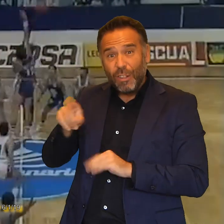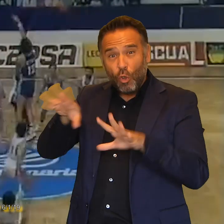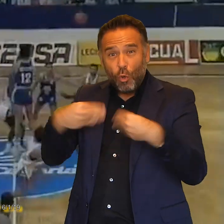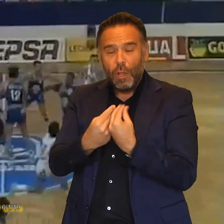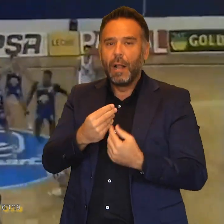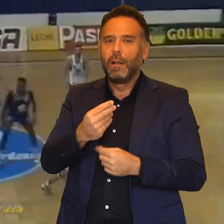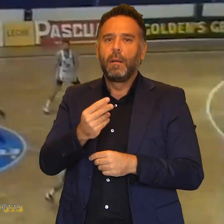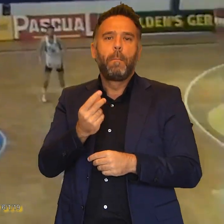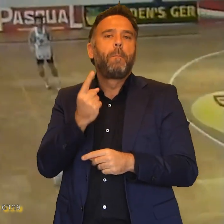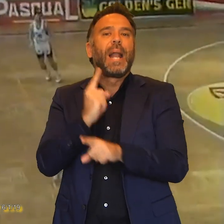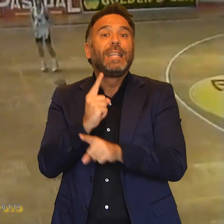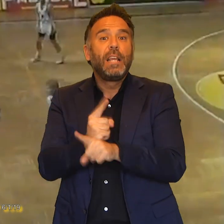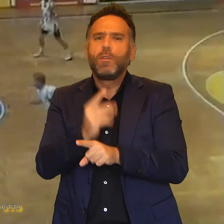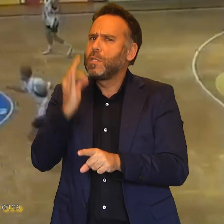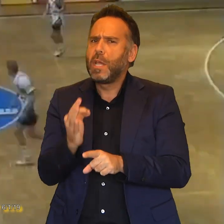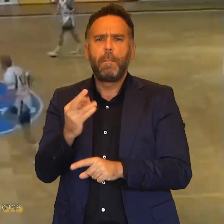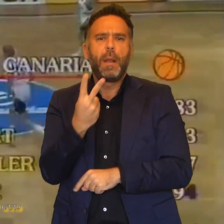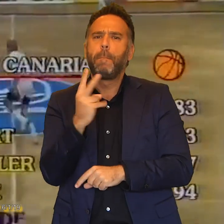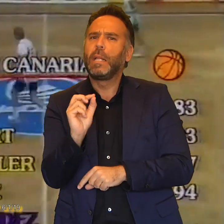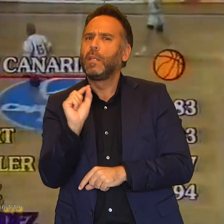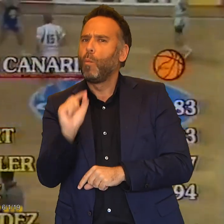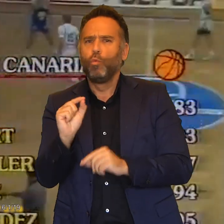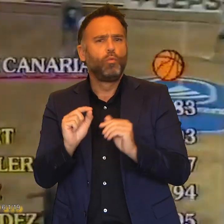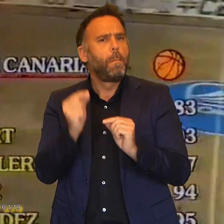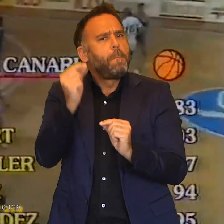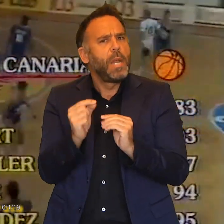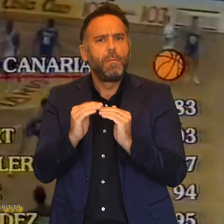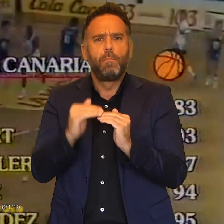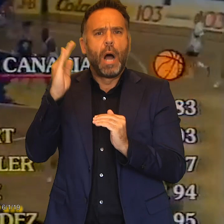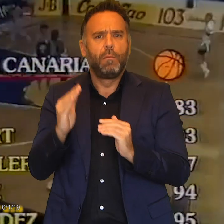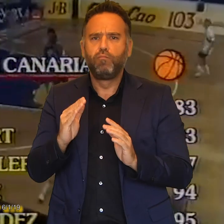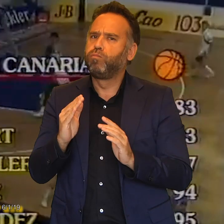Rondando los más de 20 puntos por partido cada temporada.